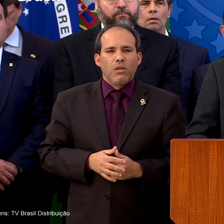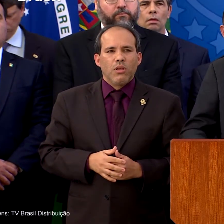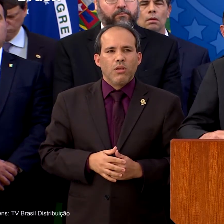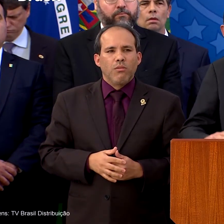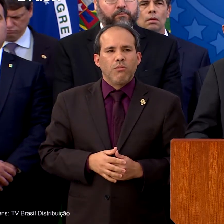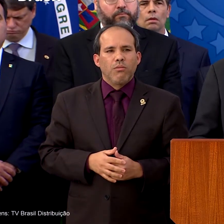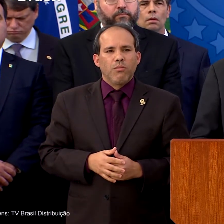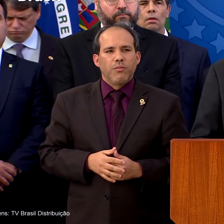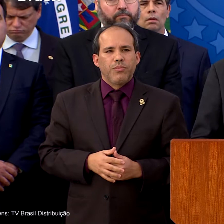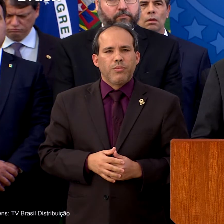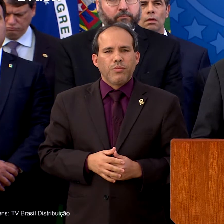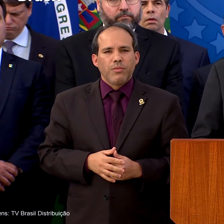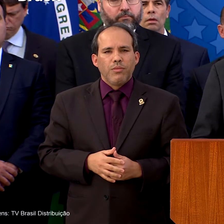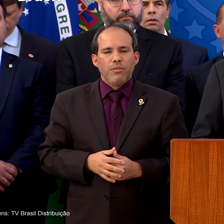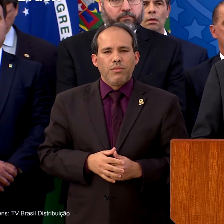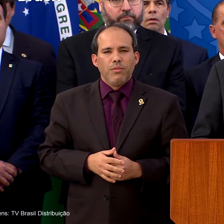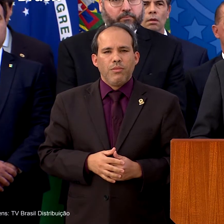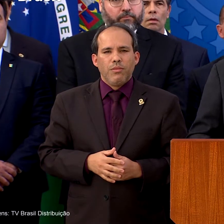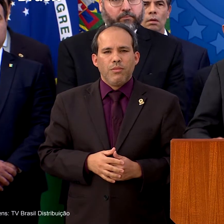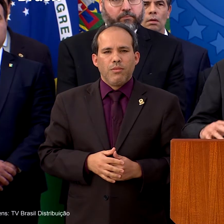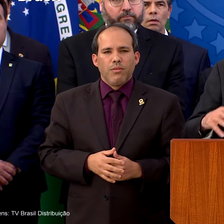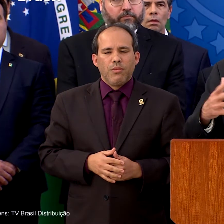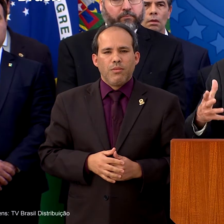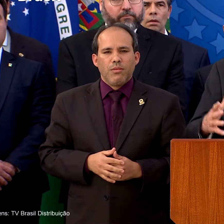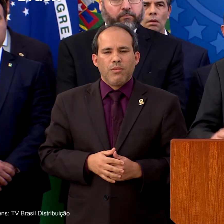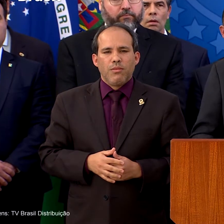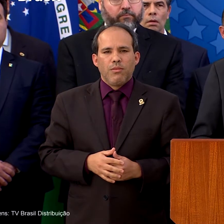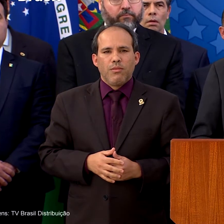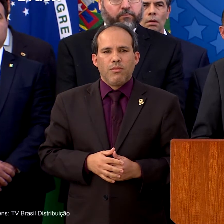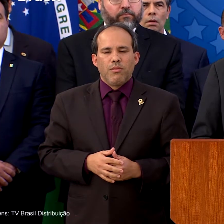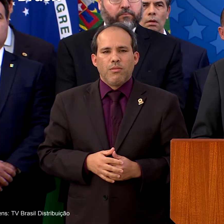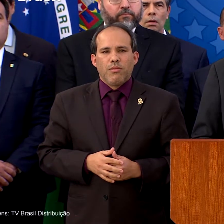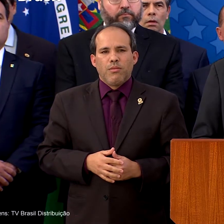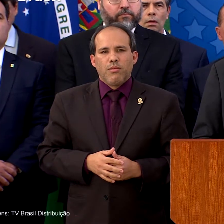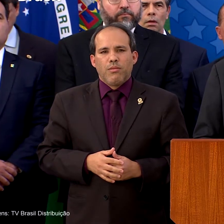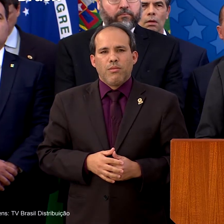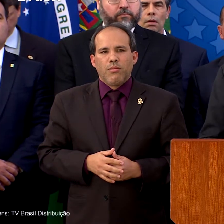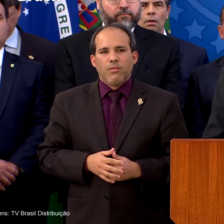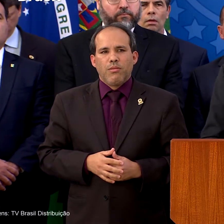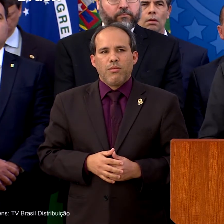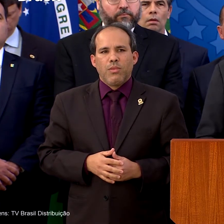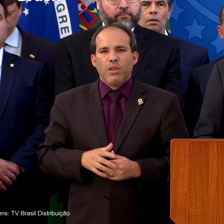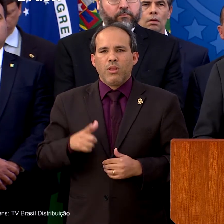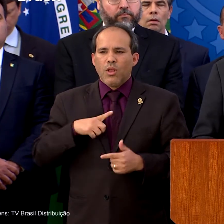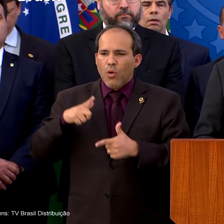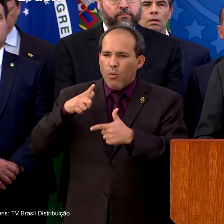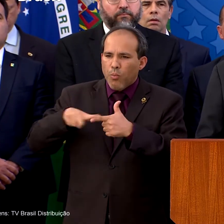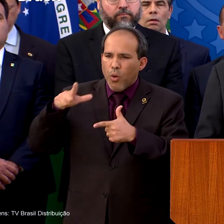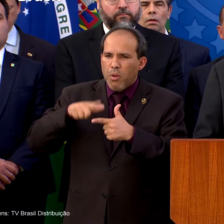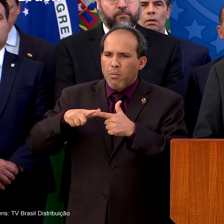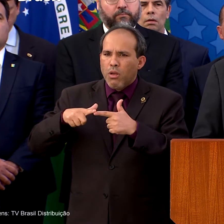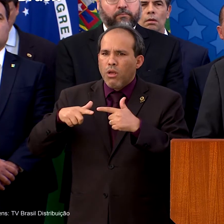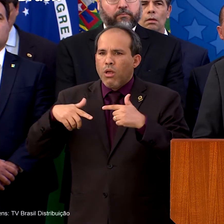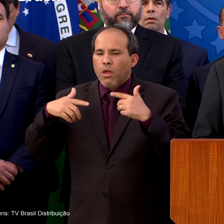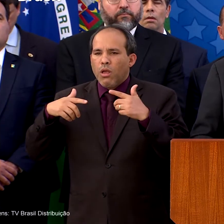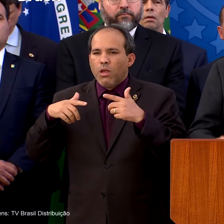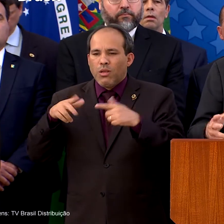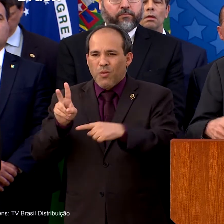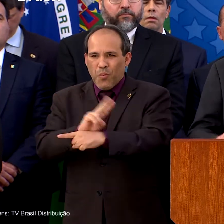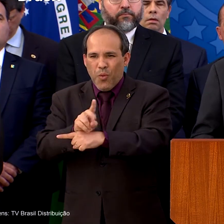e quando e no clamor da questão do porteiro do casa dele